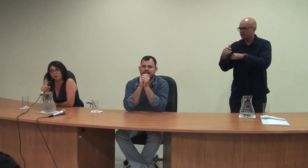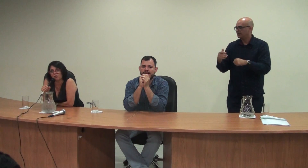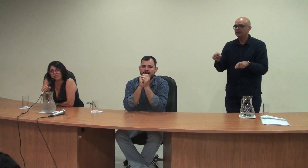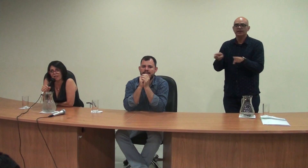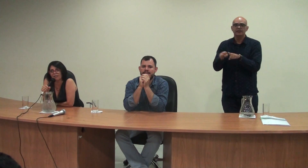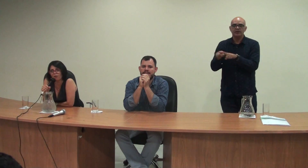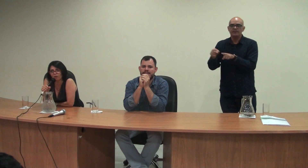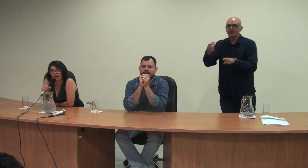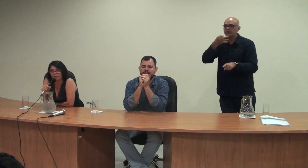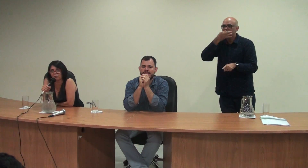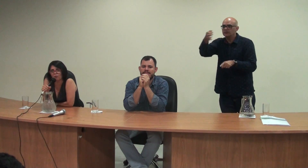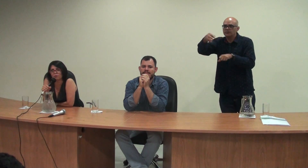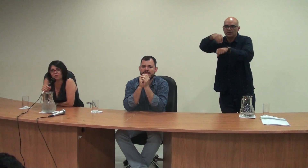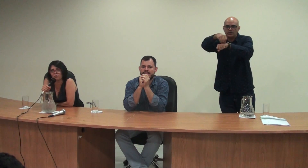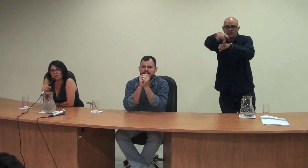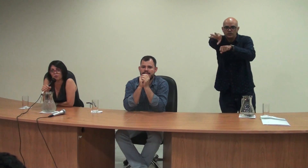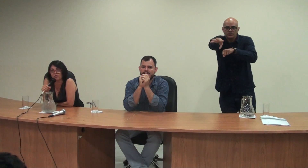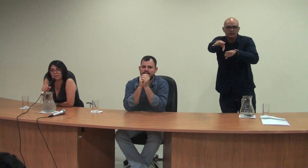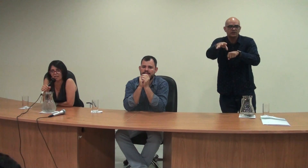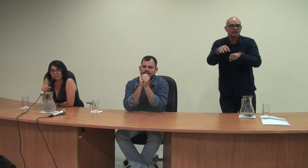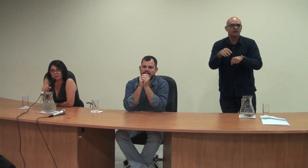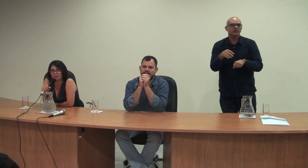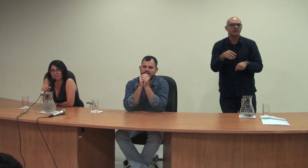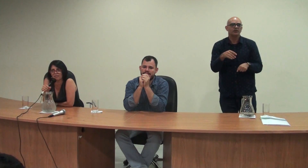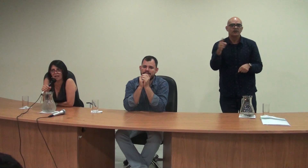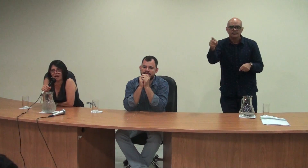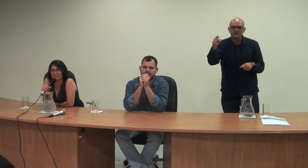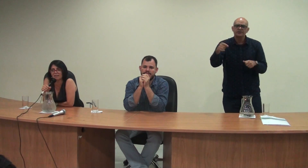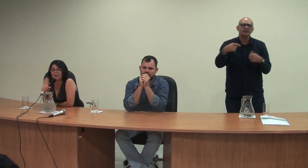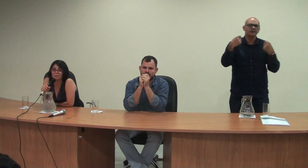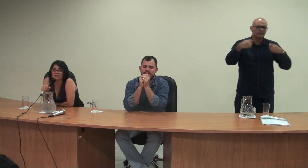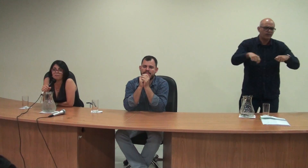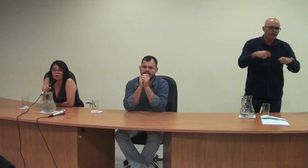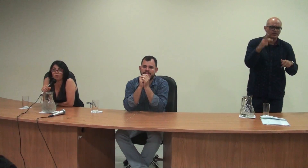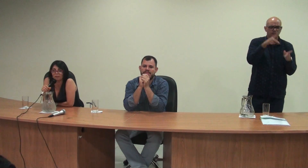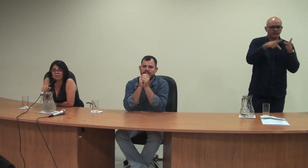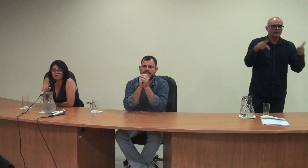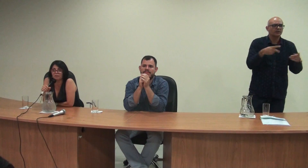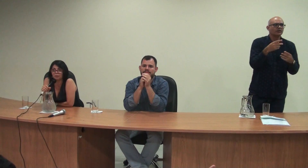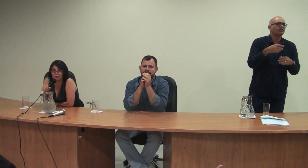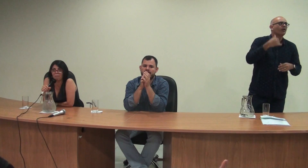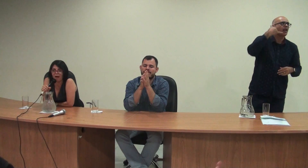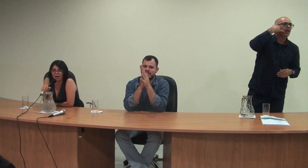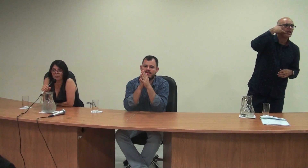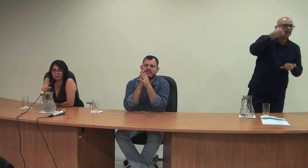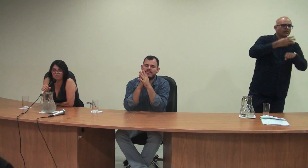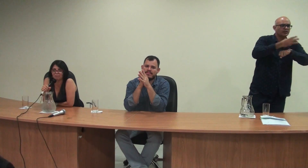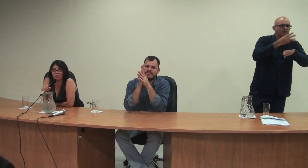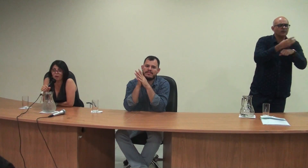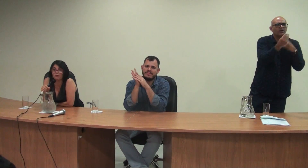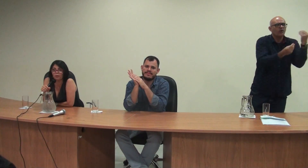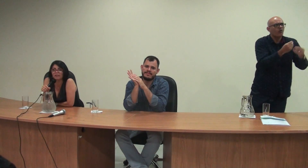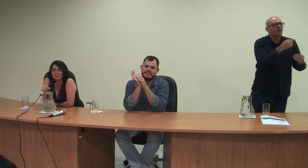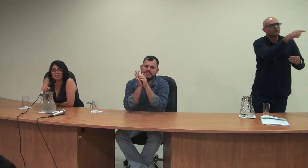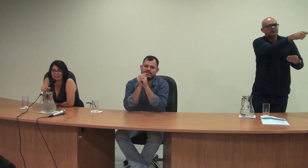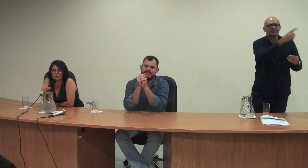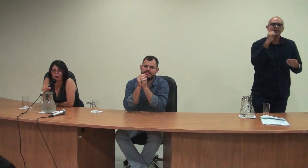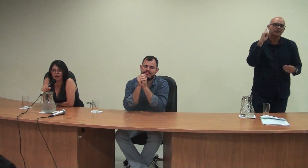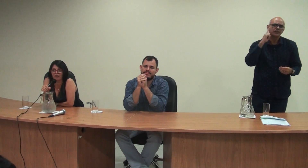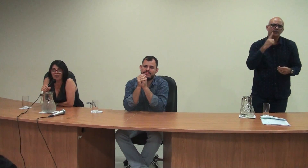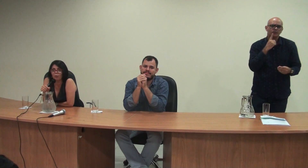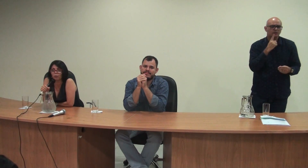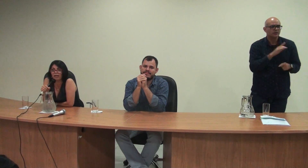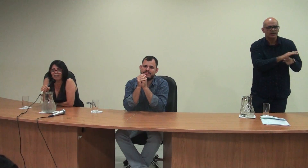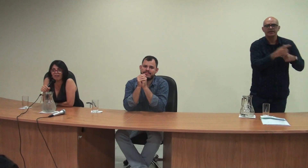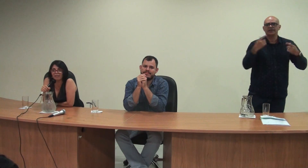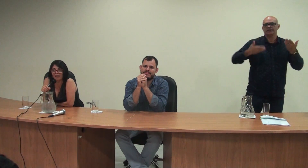que os professores entrem em contato com os professores dessas universidades para saber como está sendo feito o trabalho. Eu acho importante essa